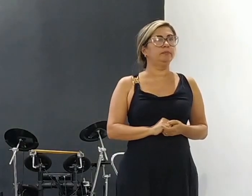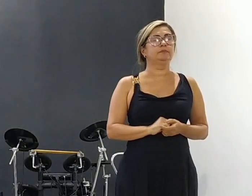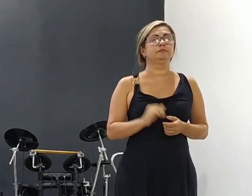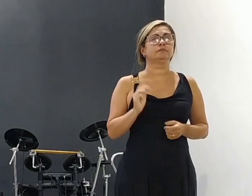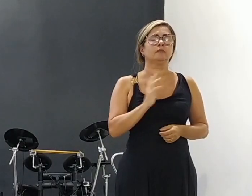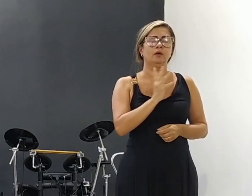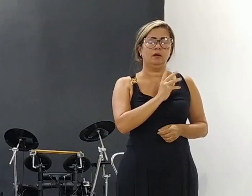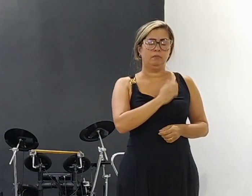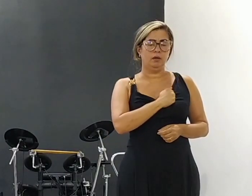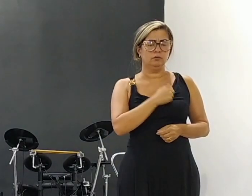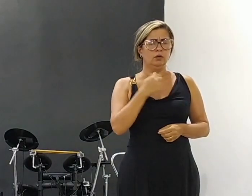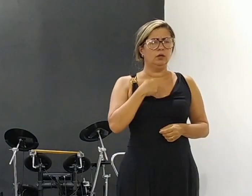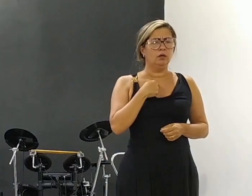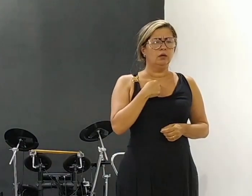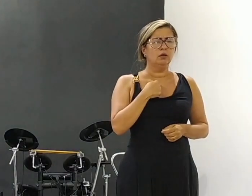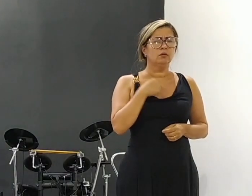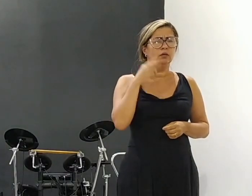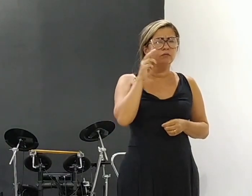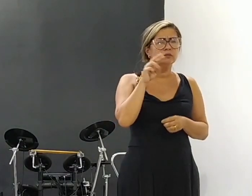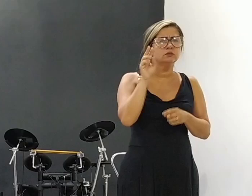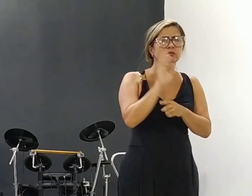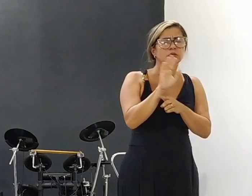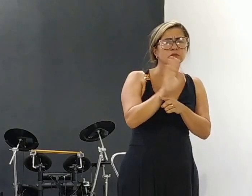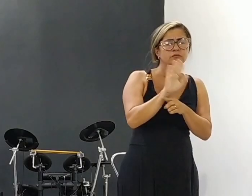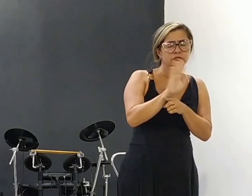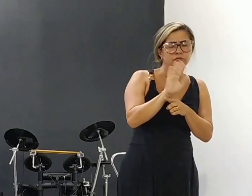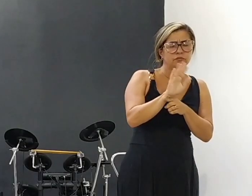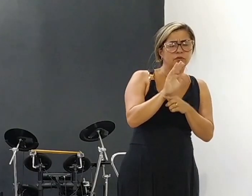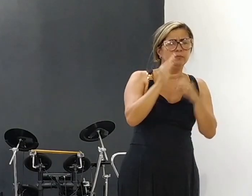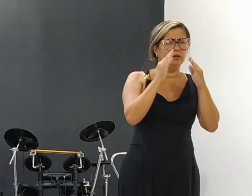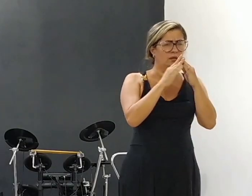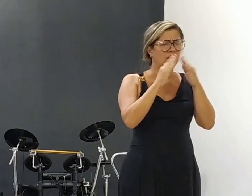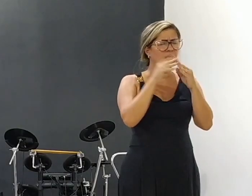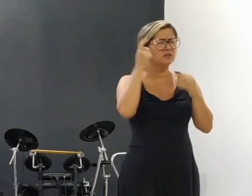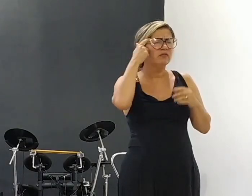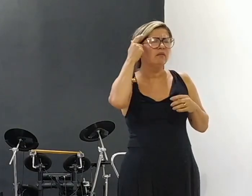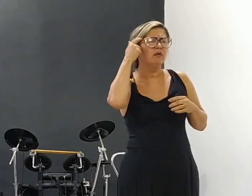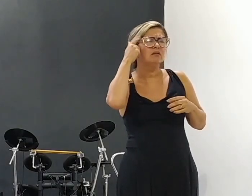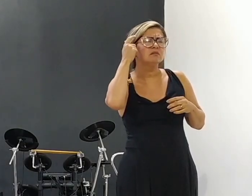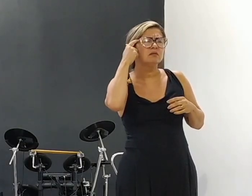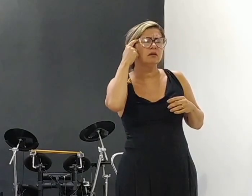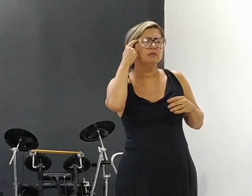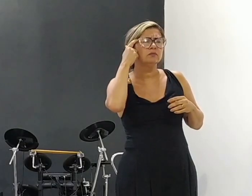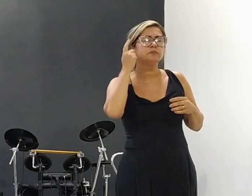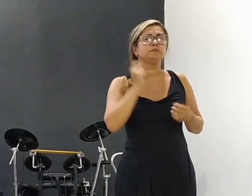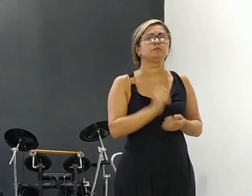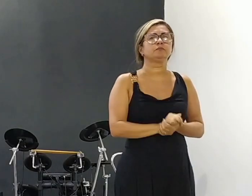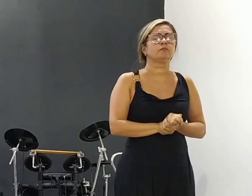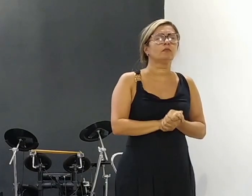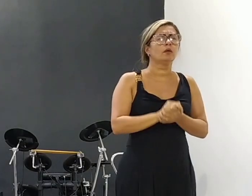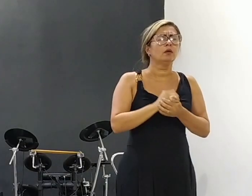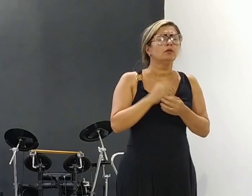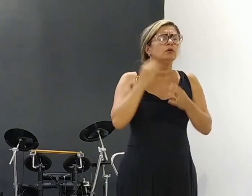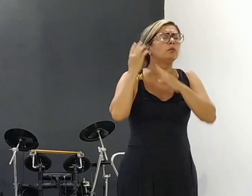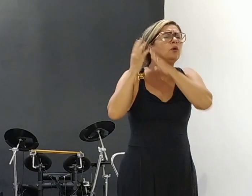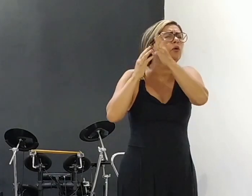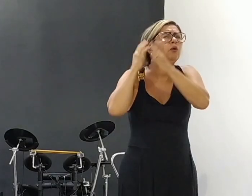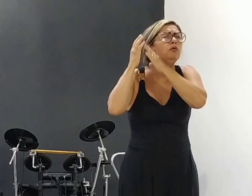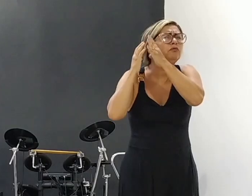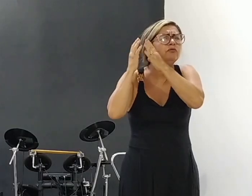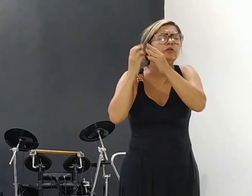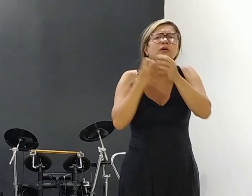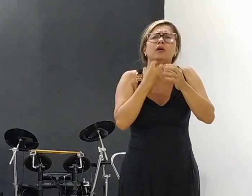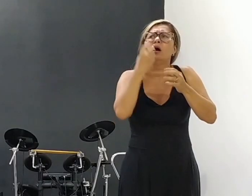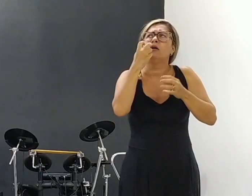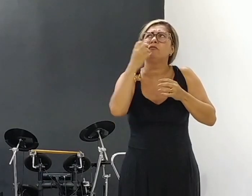Mas eu estava assistindo esse vídeo em casa e eu fiquei pensando sobre ouvir a voz de